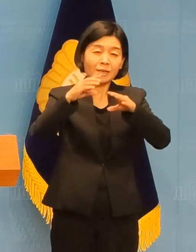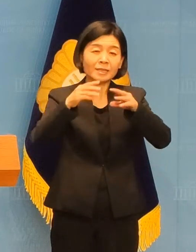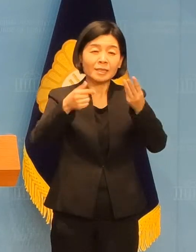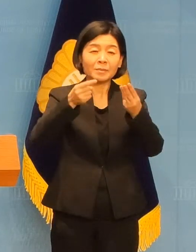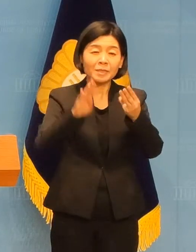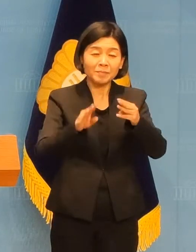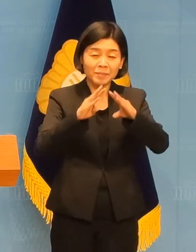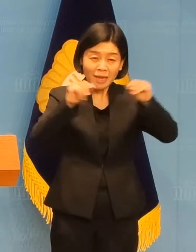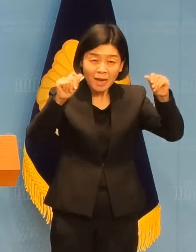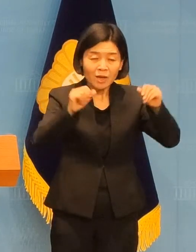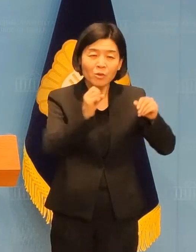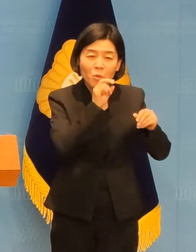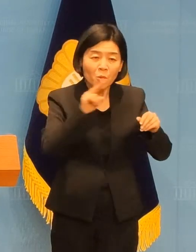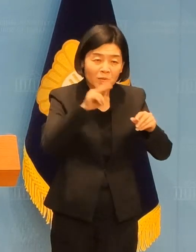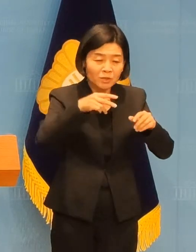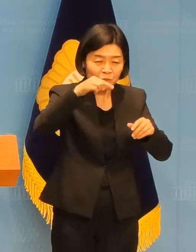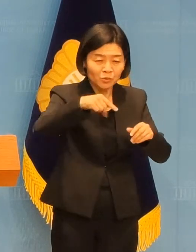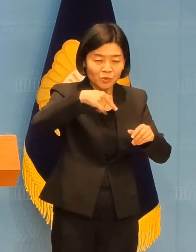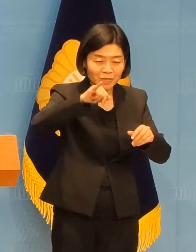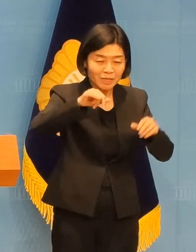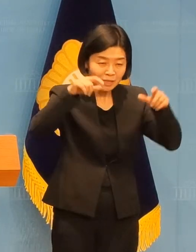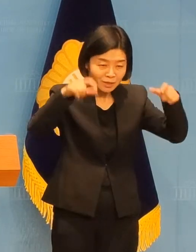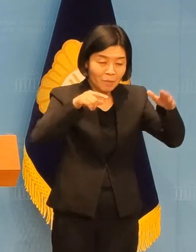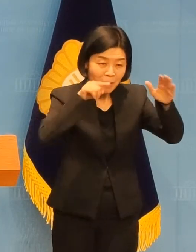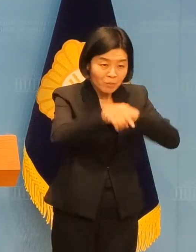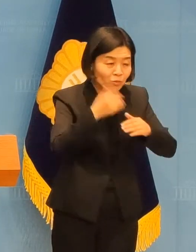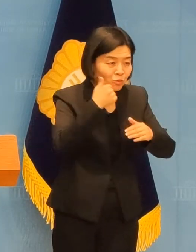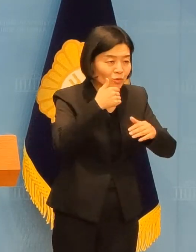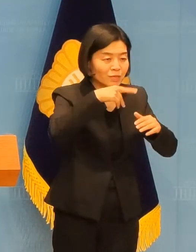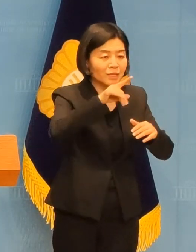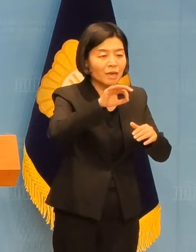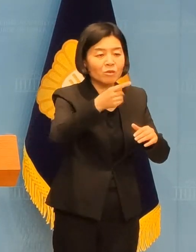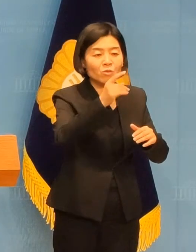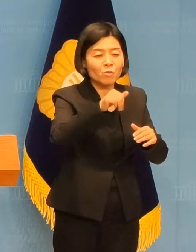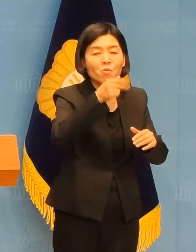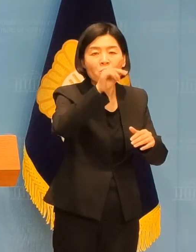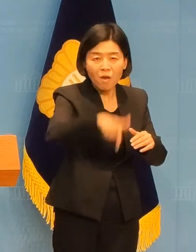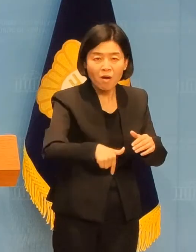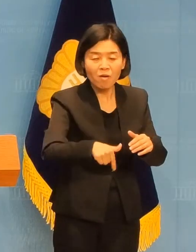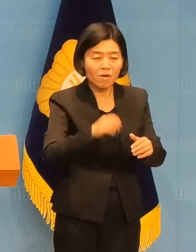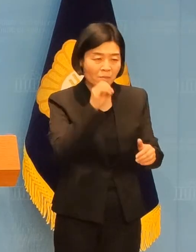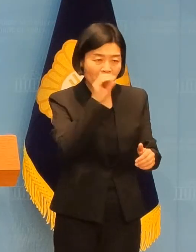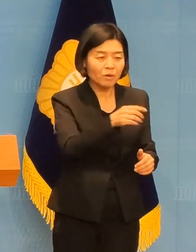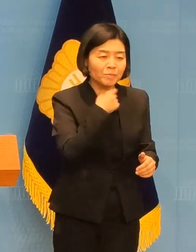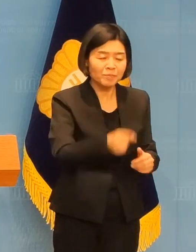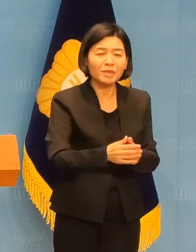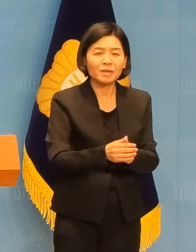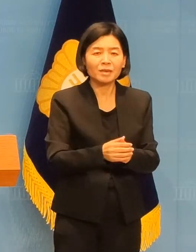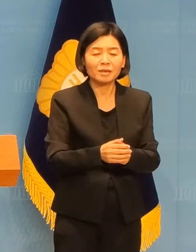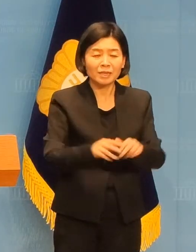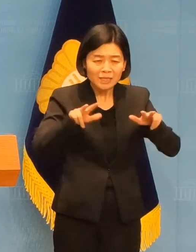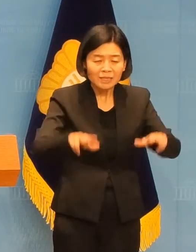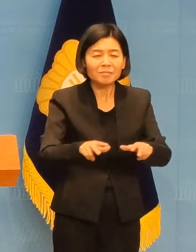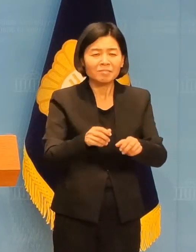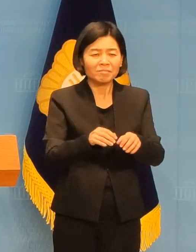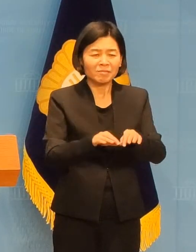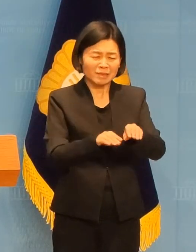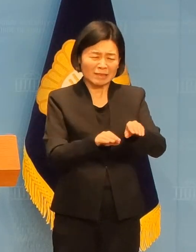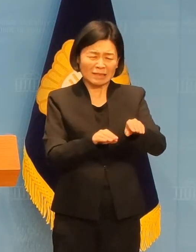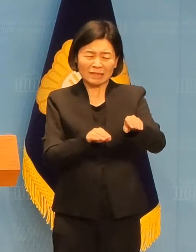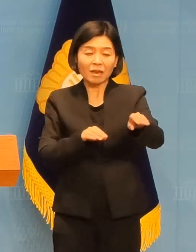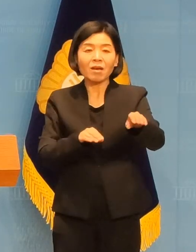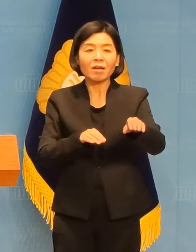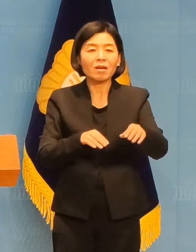용인시 수지구를 방문한 장동혁 국민의힘 대표에게 그대로 돌려드리겠습니다. 아무짝에도 쓸모없는